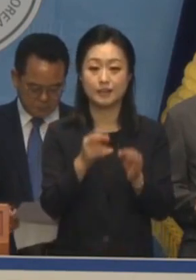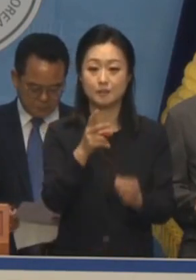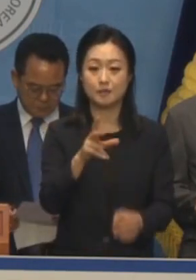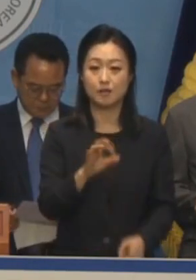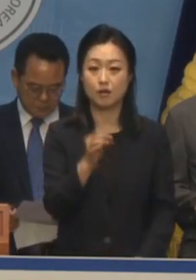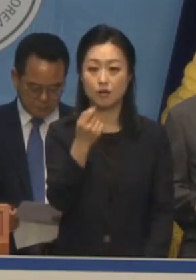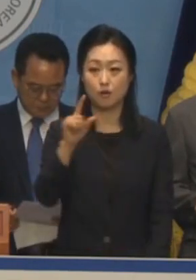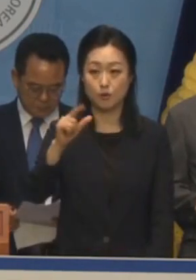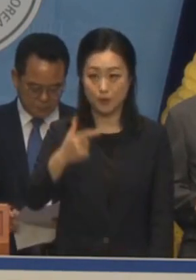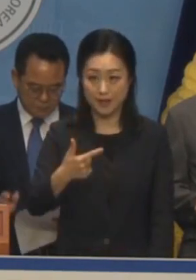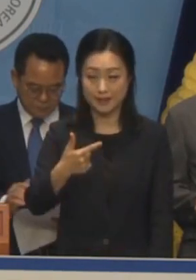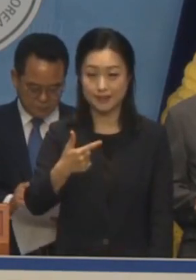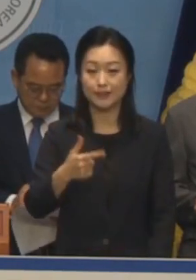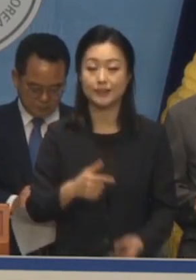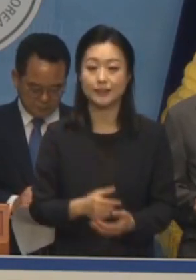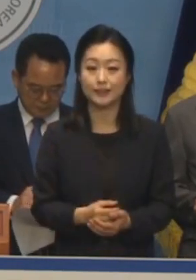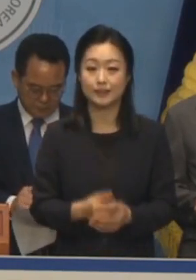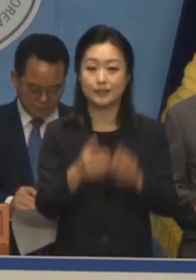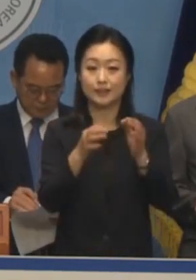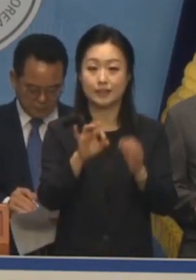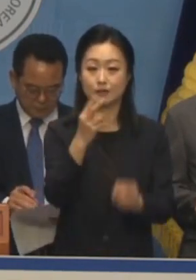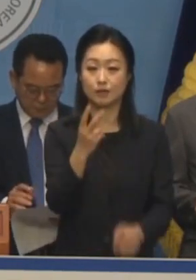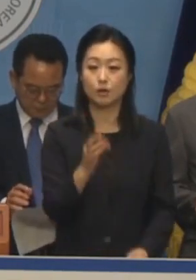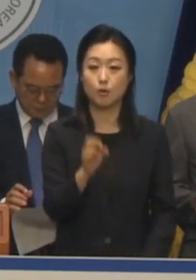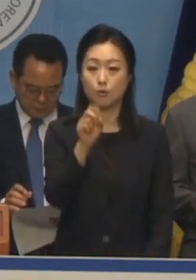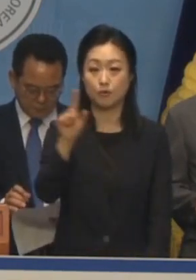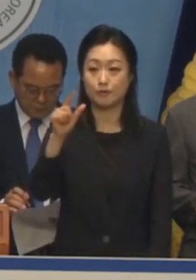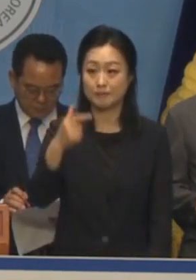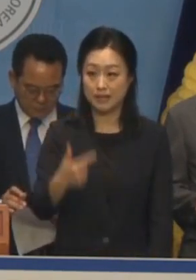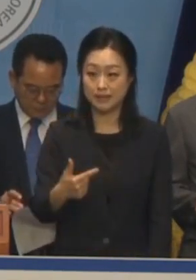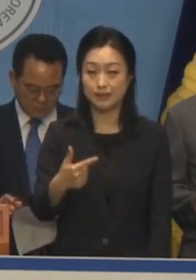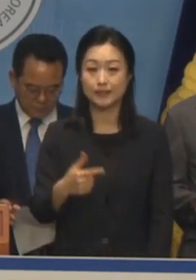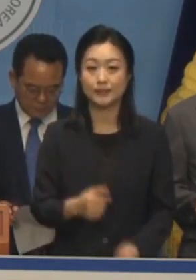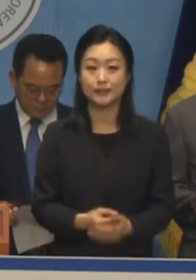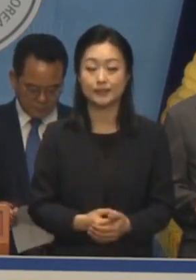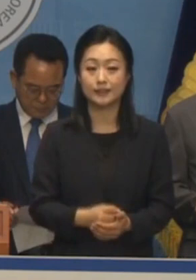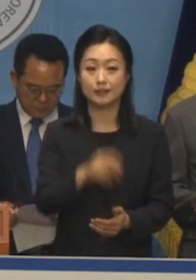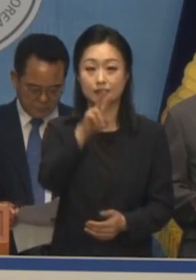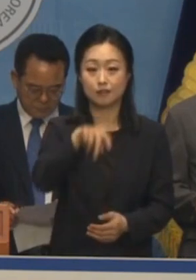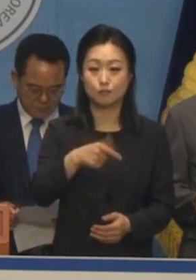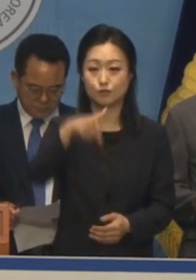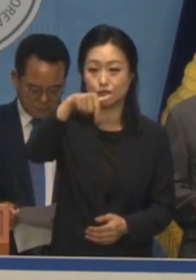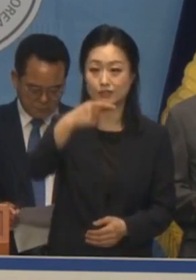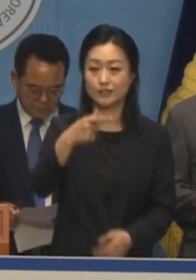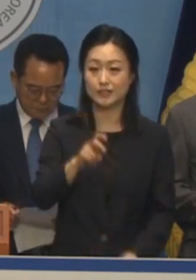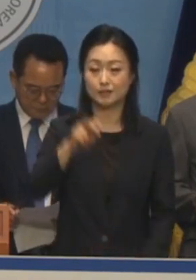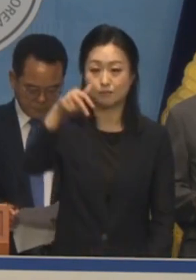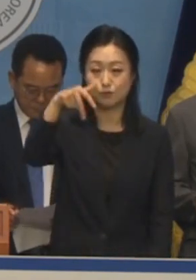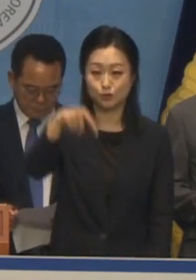김영환 의원님, 김용만 의원님, 문금주 의원님,